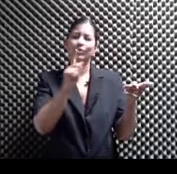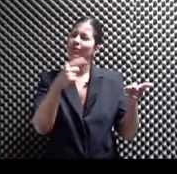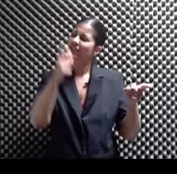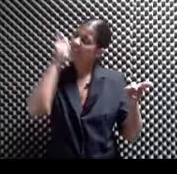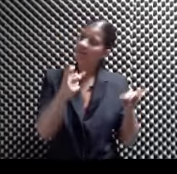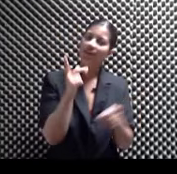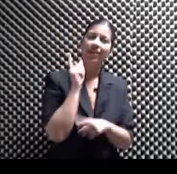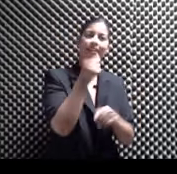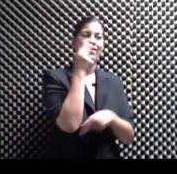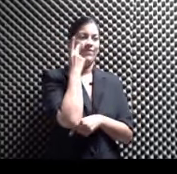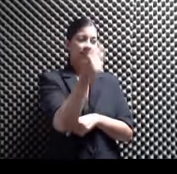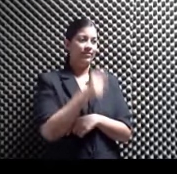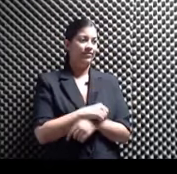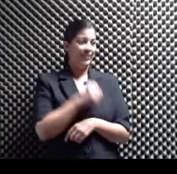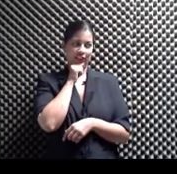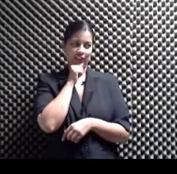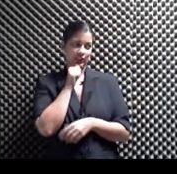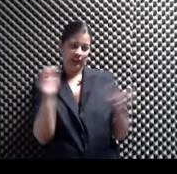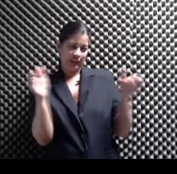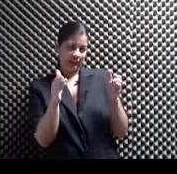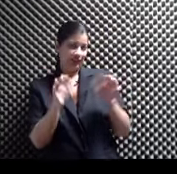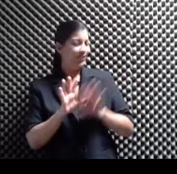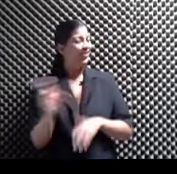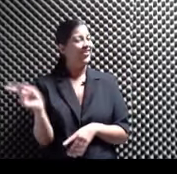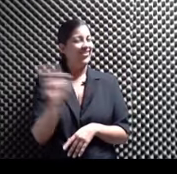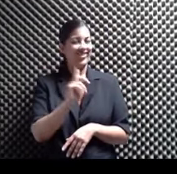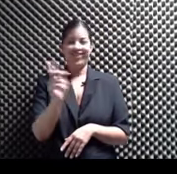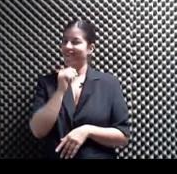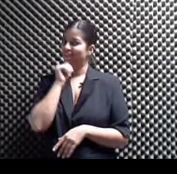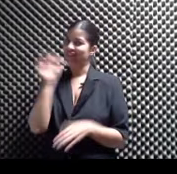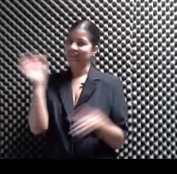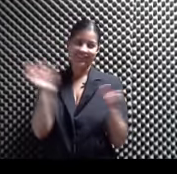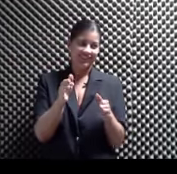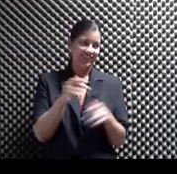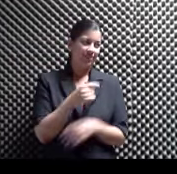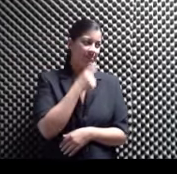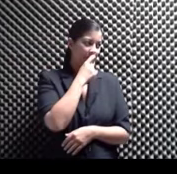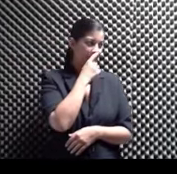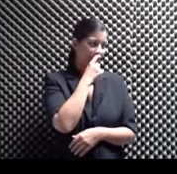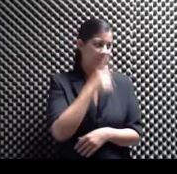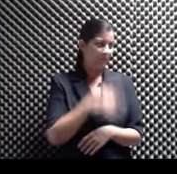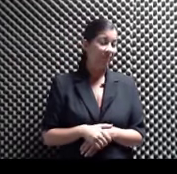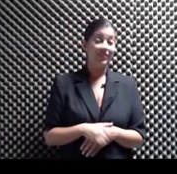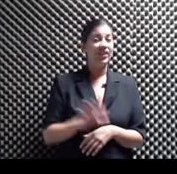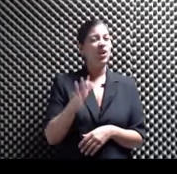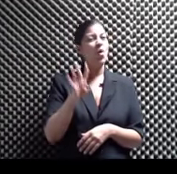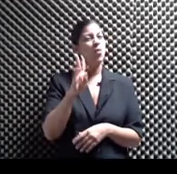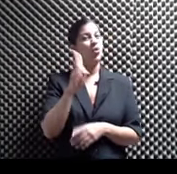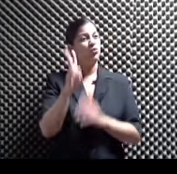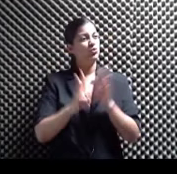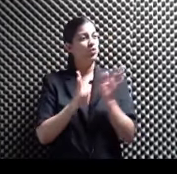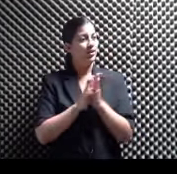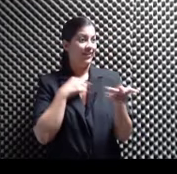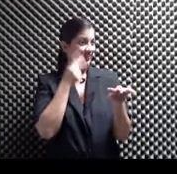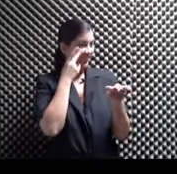Pues claro. No es chiquito. Para nada. Fui a 2 horas. Sí, mira, ya